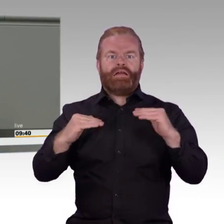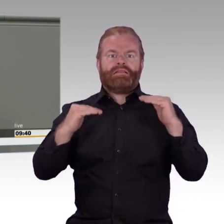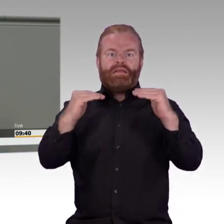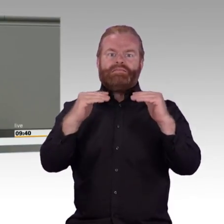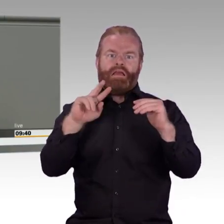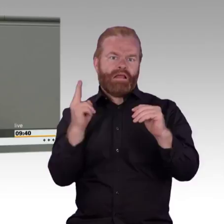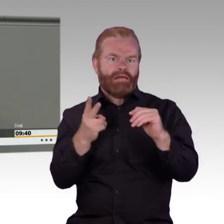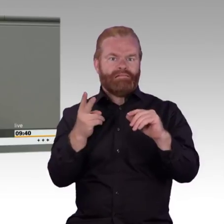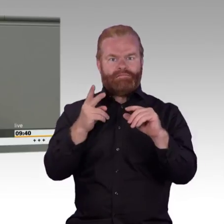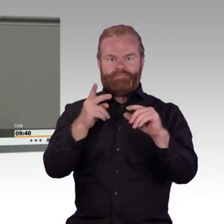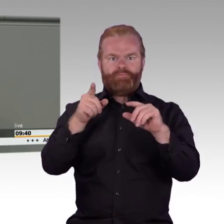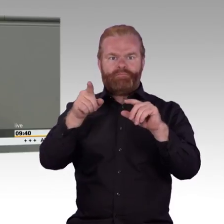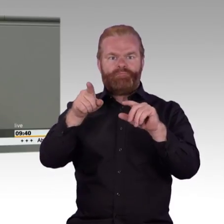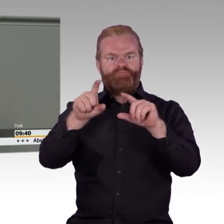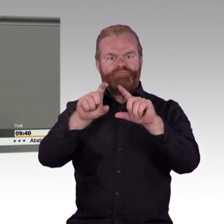eine Mogelpackung,